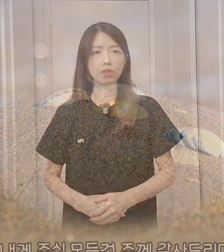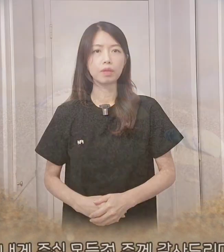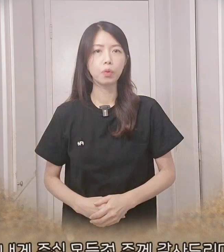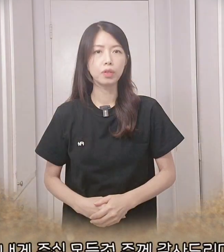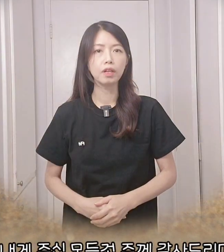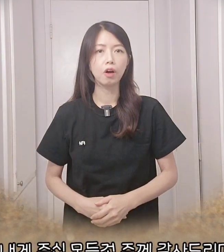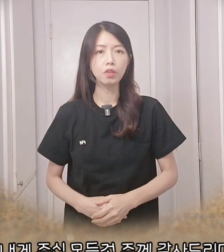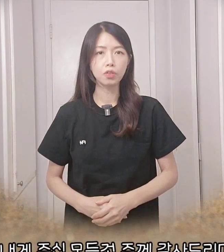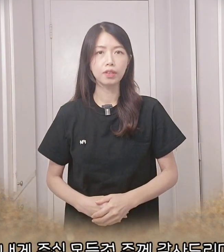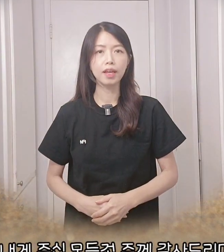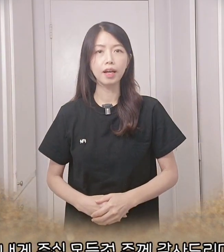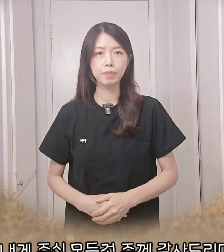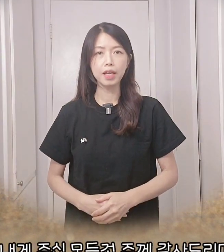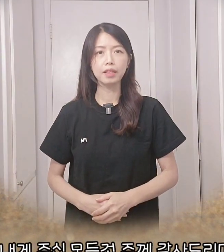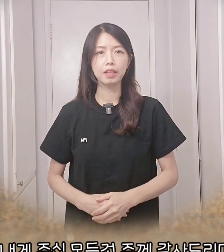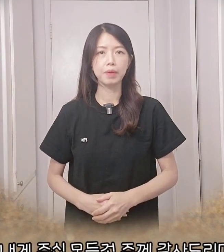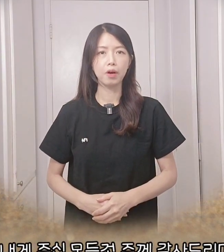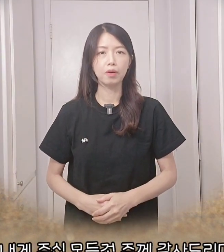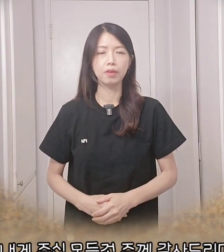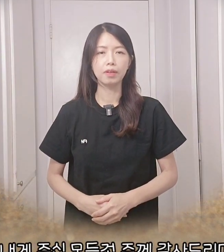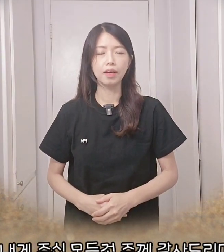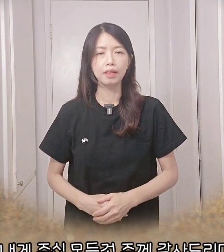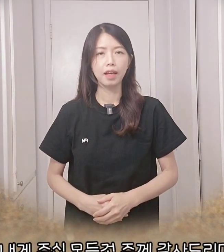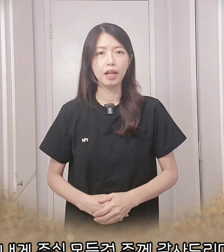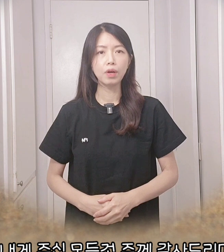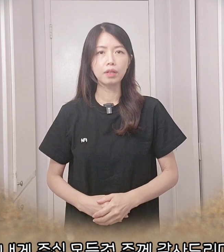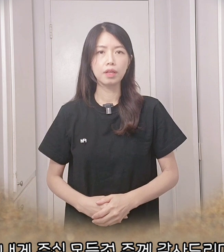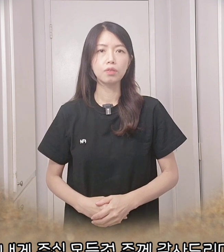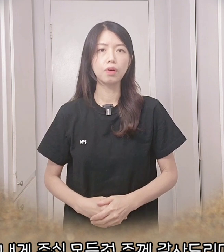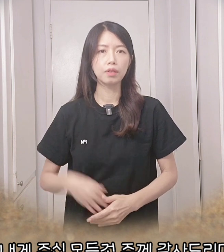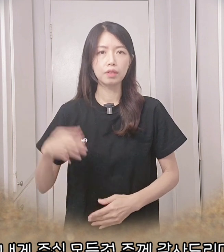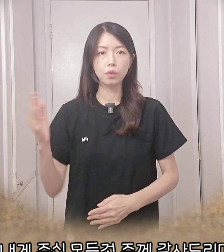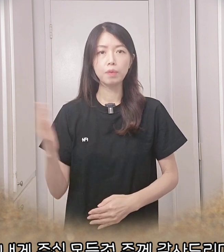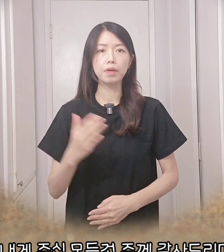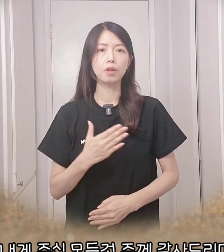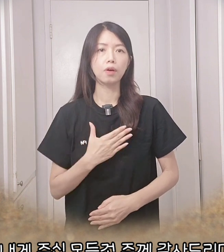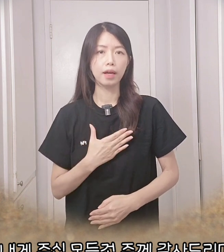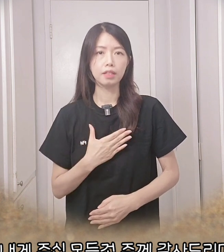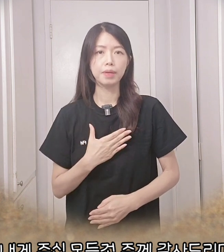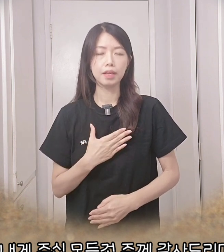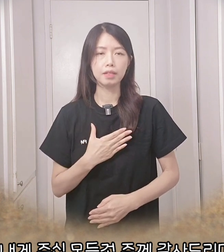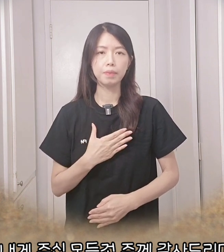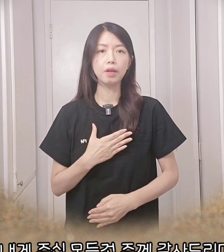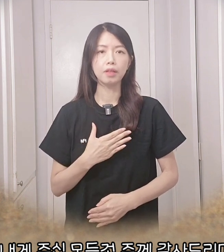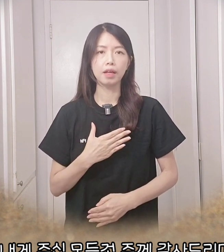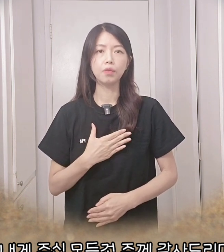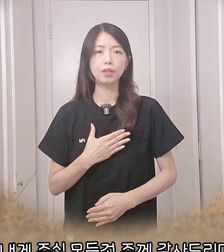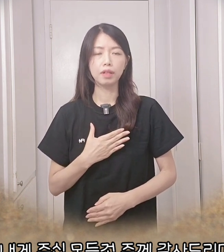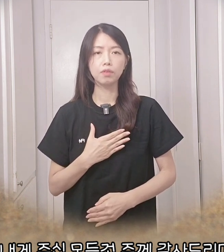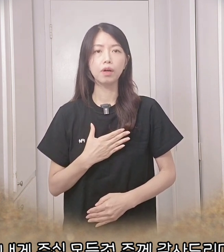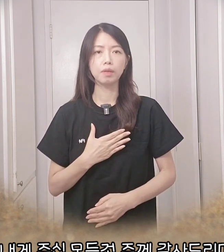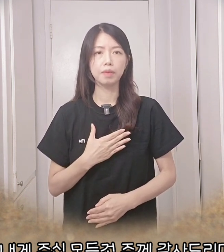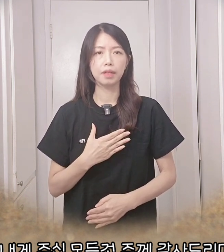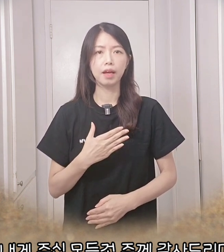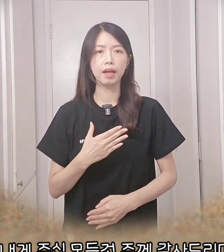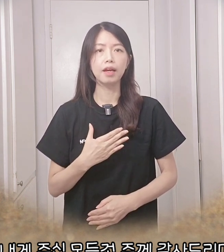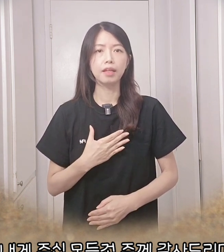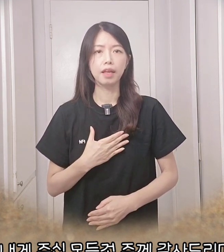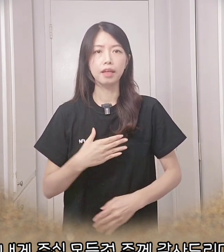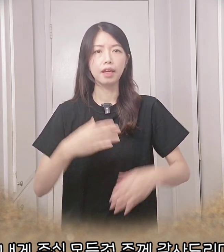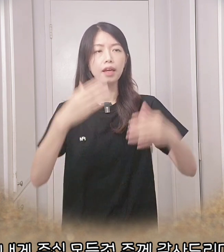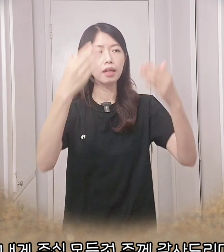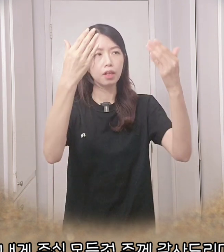내게 주신 모든 것 주께 감사드리며, 나라고 한 뜻의 수어는 손을 펴서 가슴에 대시면 나라고 한 뜻의 수어가